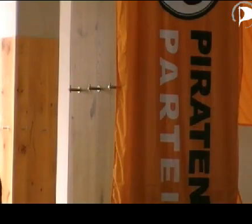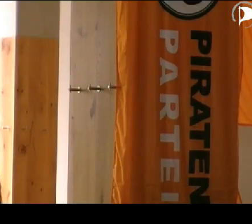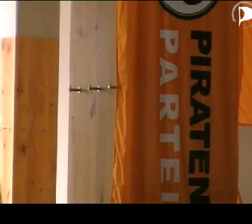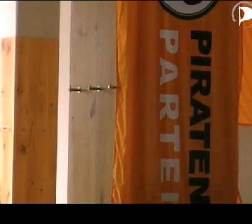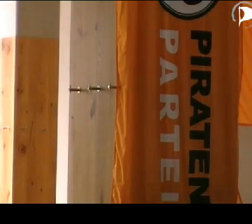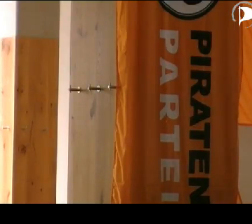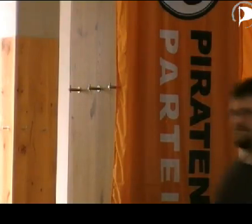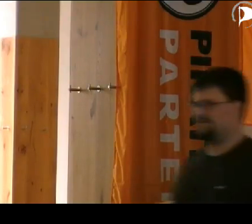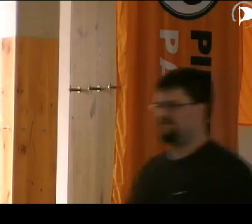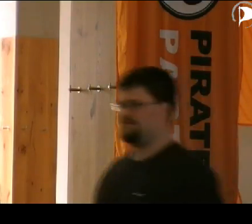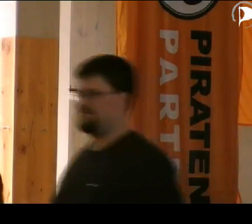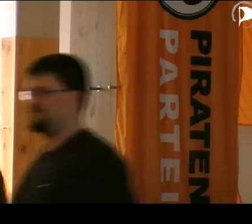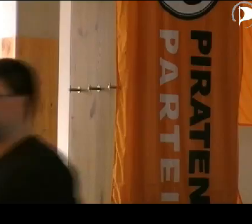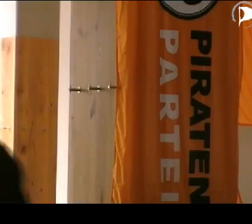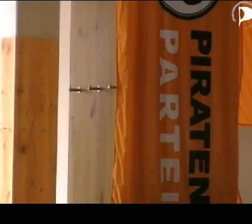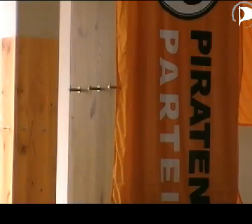3